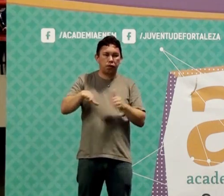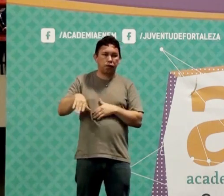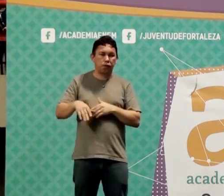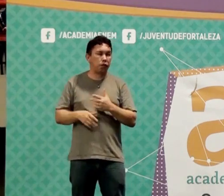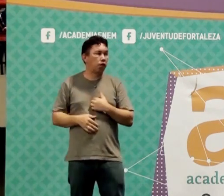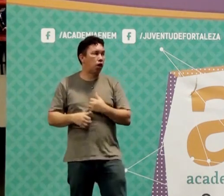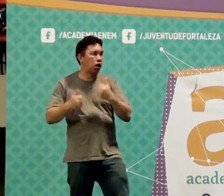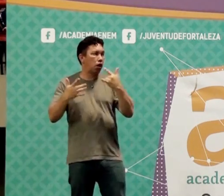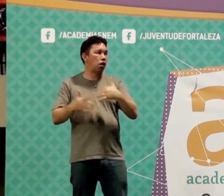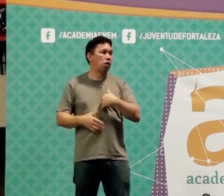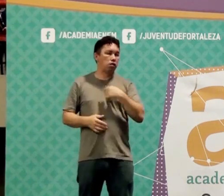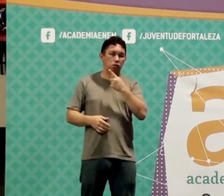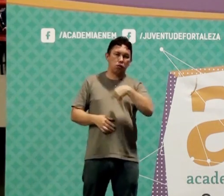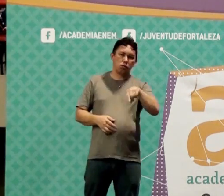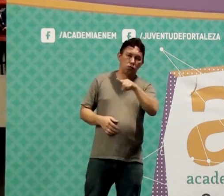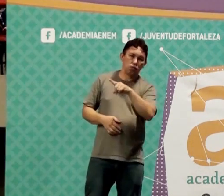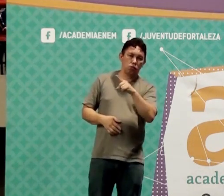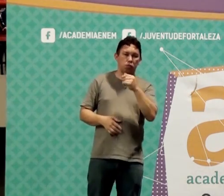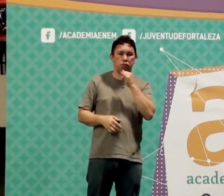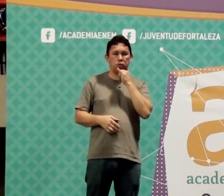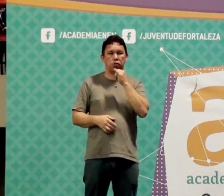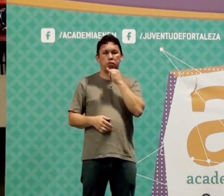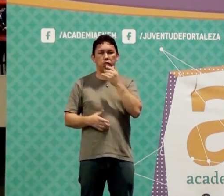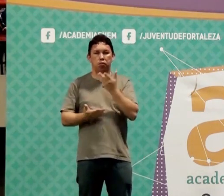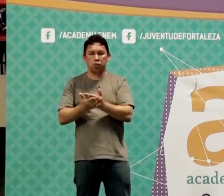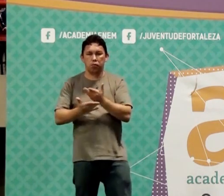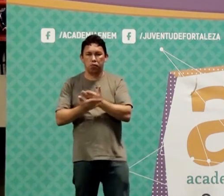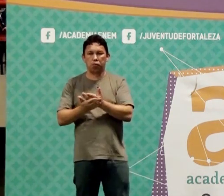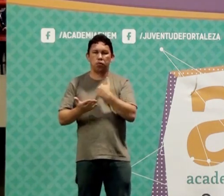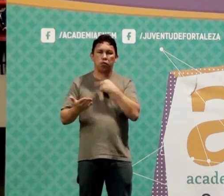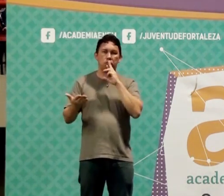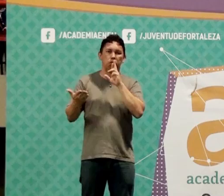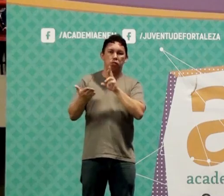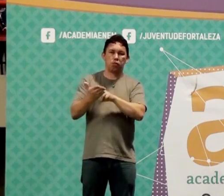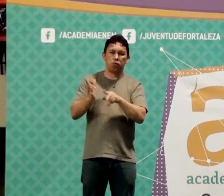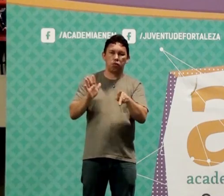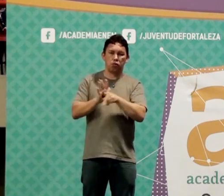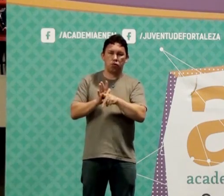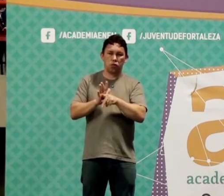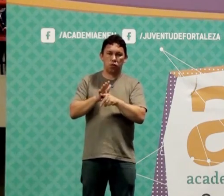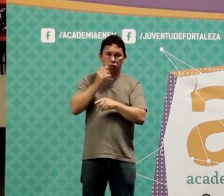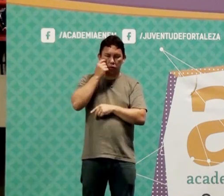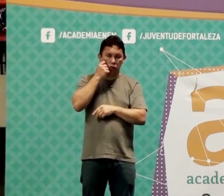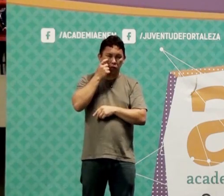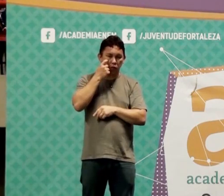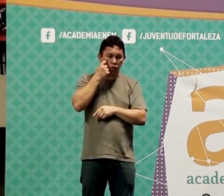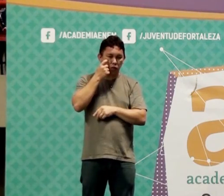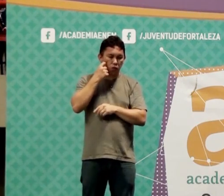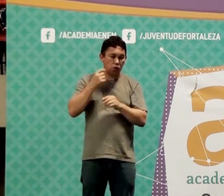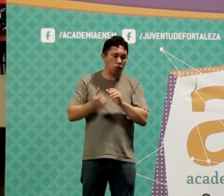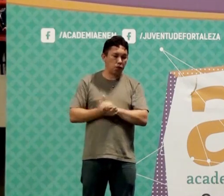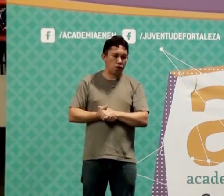pessoa. Para testar. Se você começar a assimilar que aqueles seus erros são as suas fraquezas, você